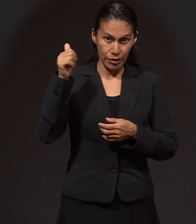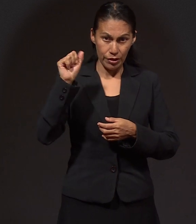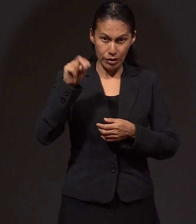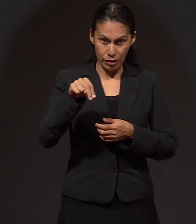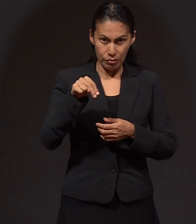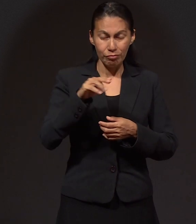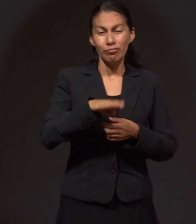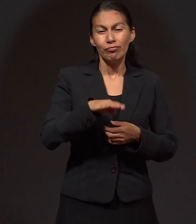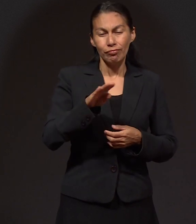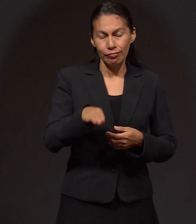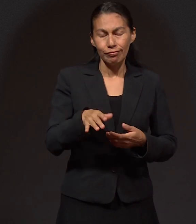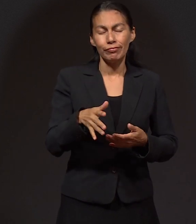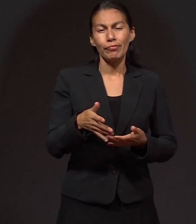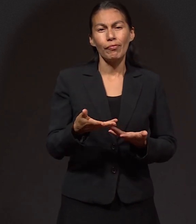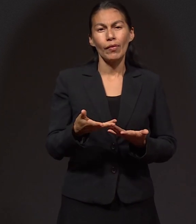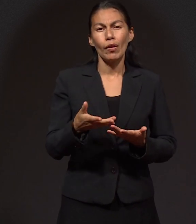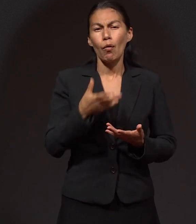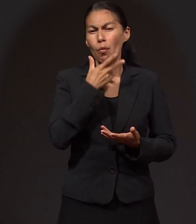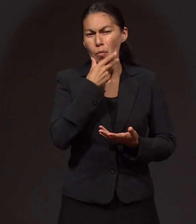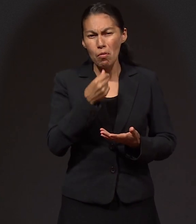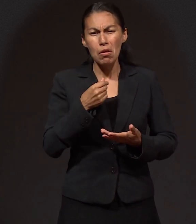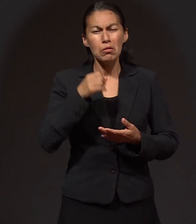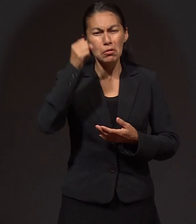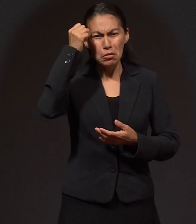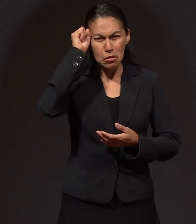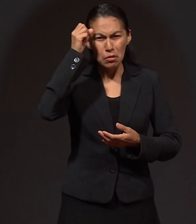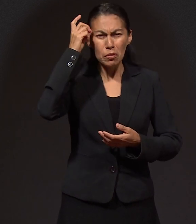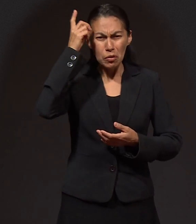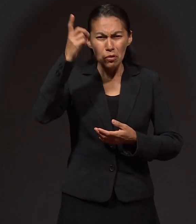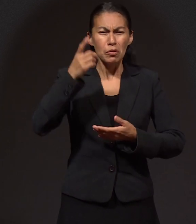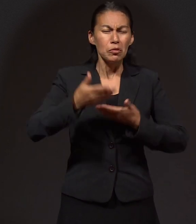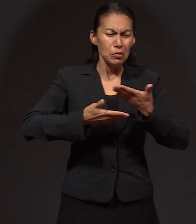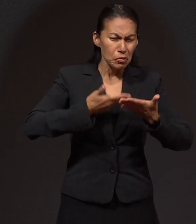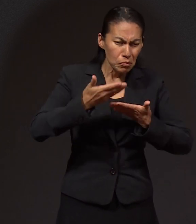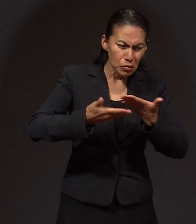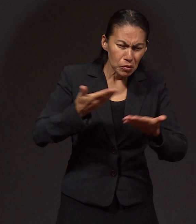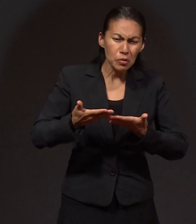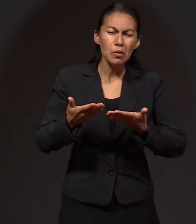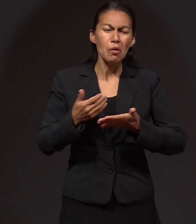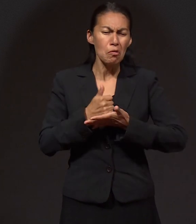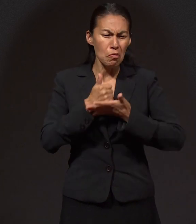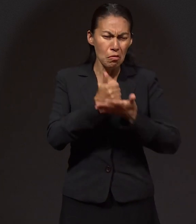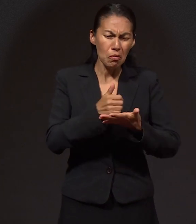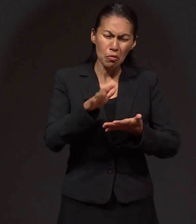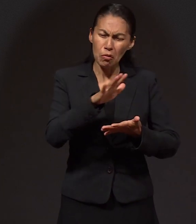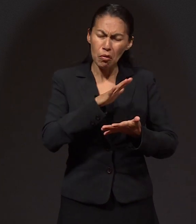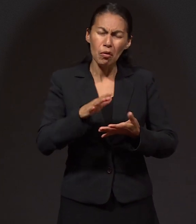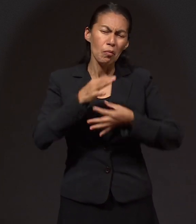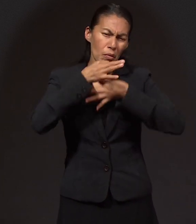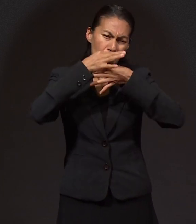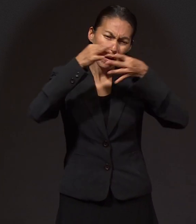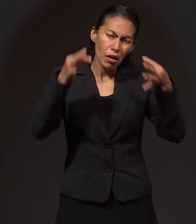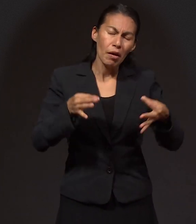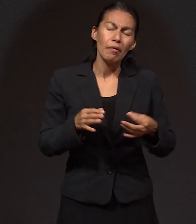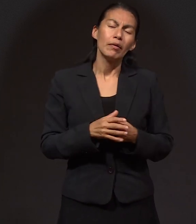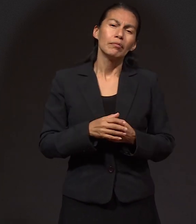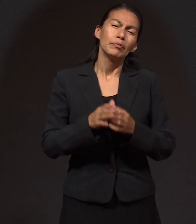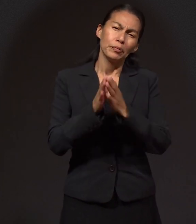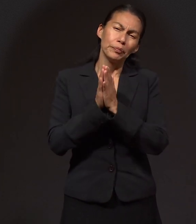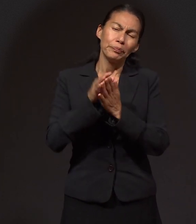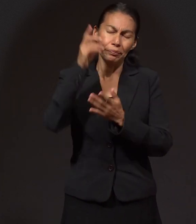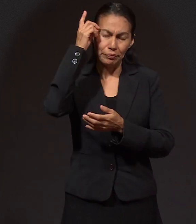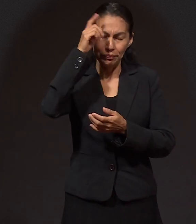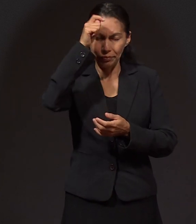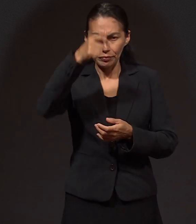un siervo de Dios dedicado a ayudar a muchas personas para encontrar el camino de Dios. Y también